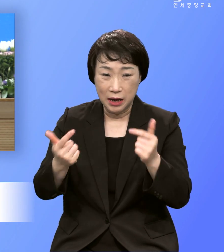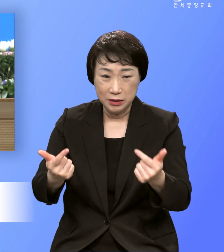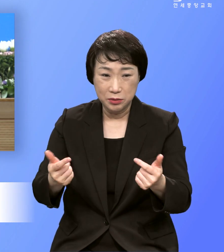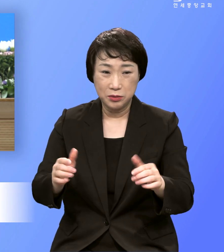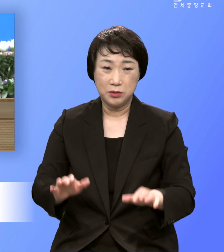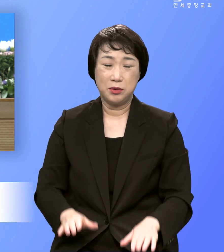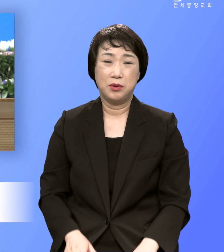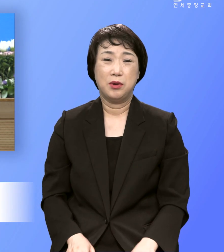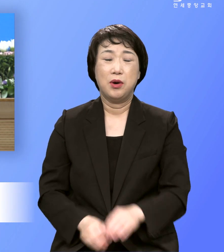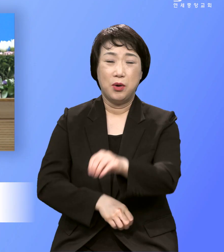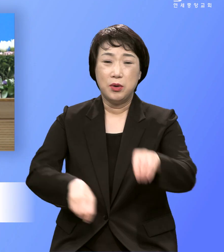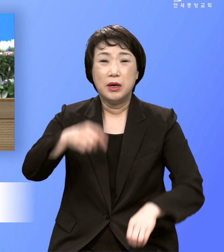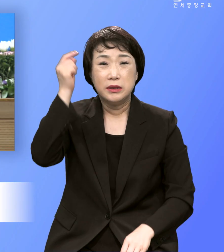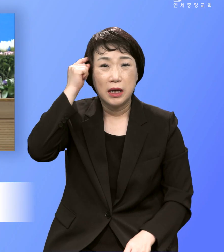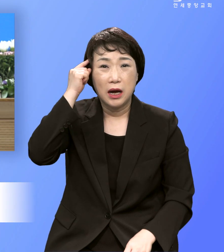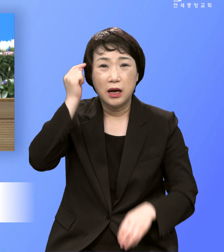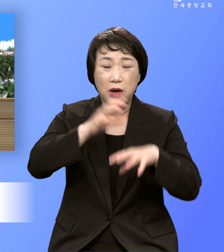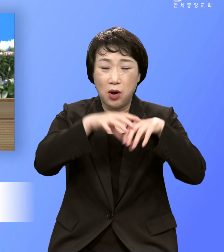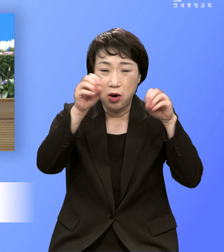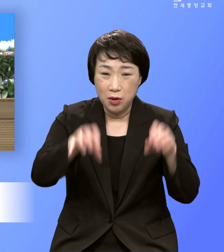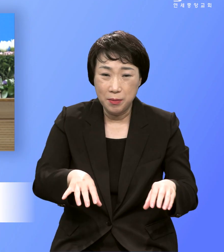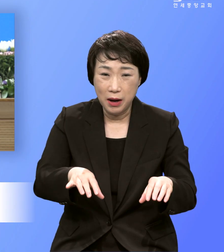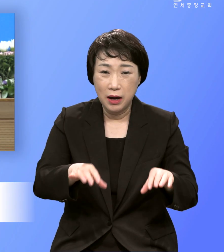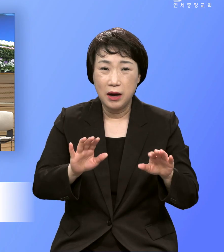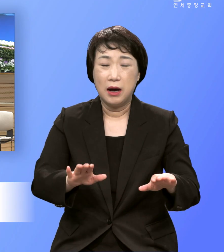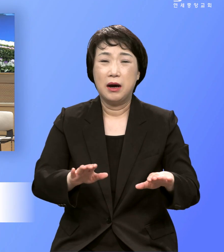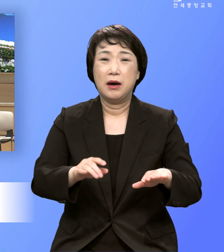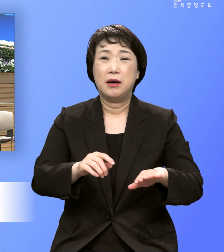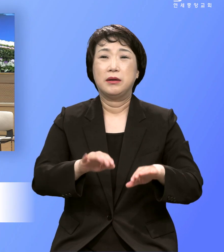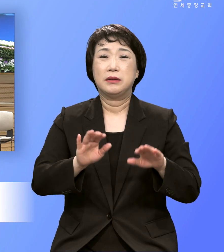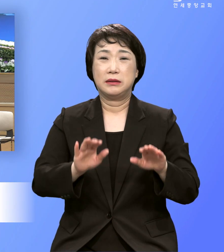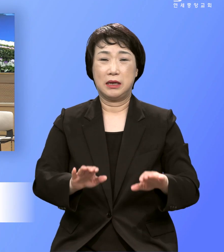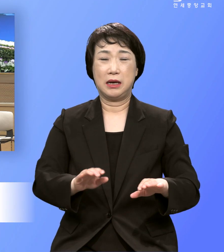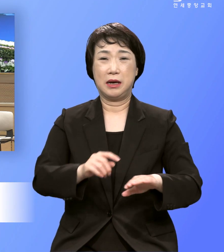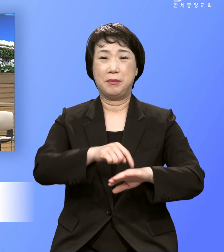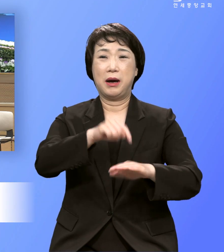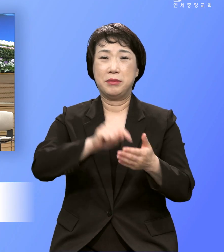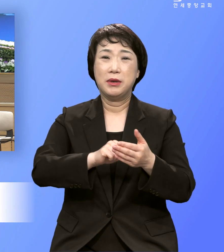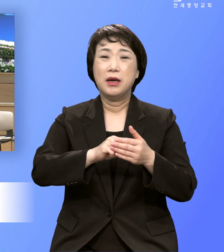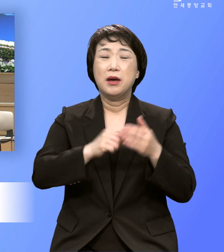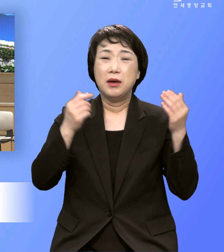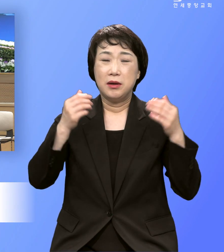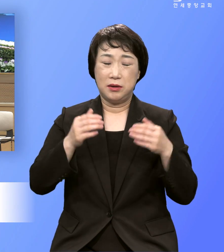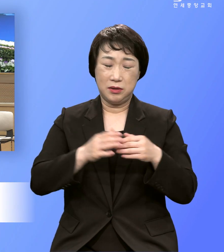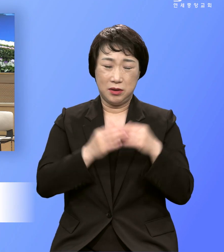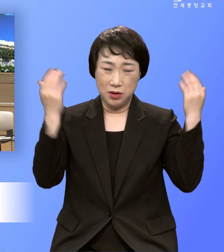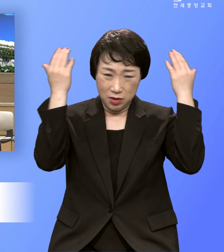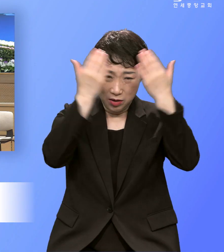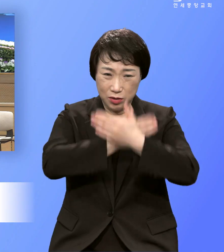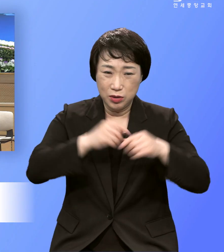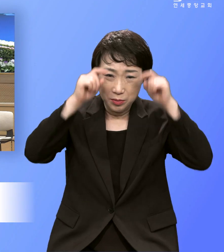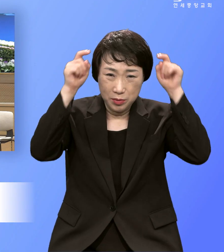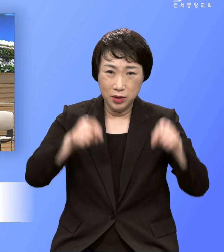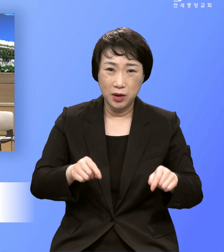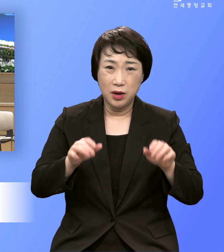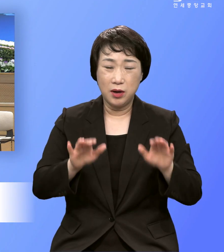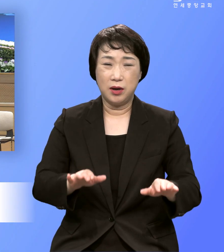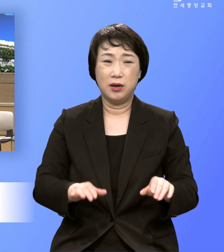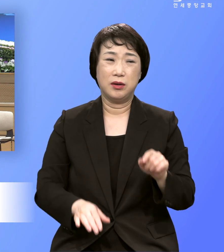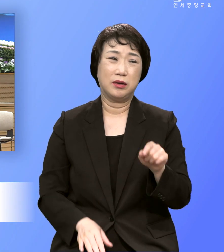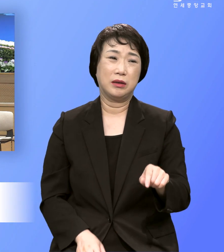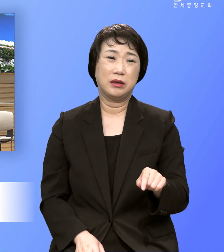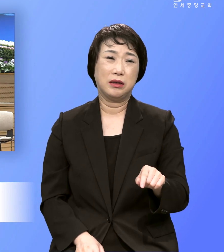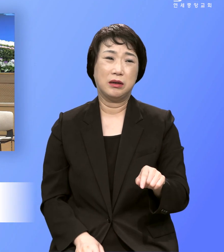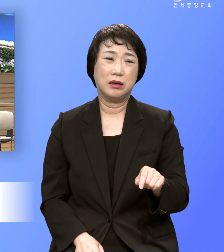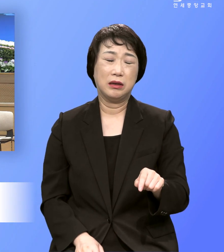아니하고 오히려 그 생각이 허망하여져서 미리는 마음이 어두워져서